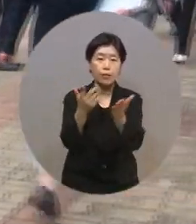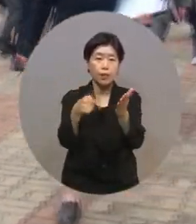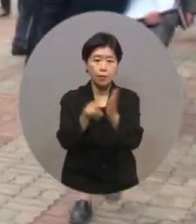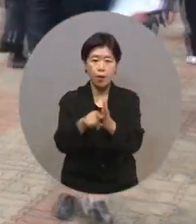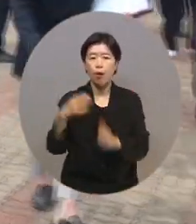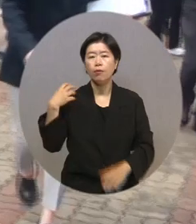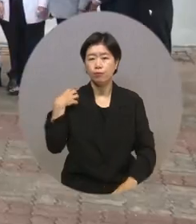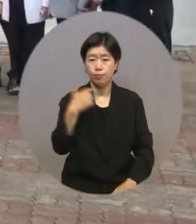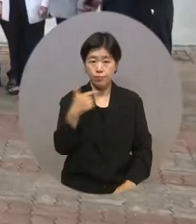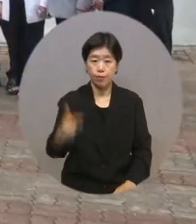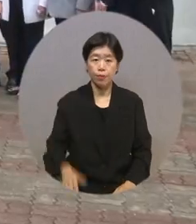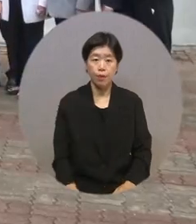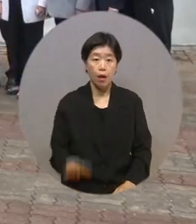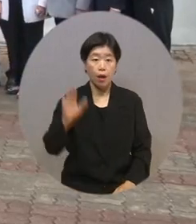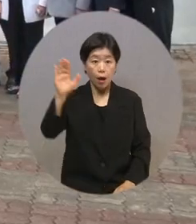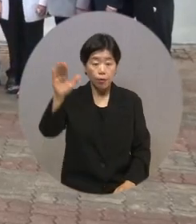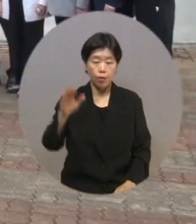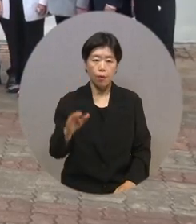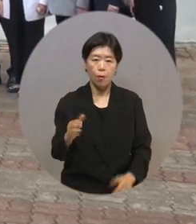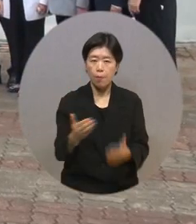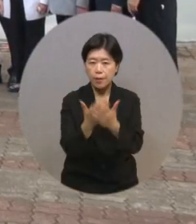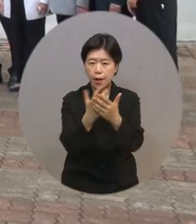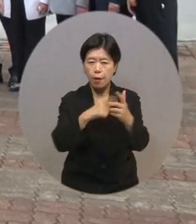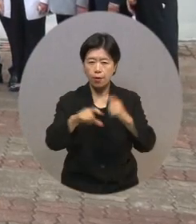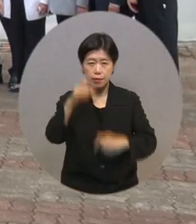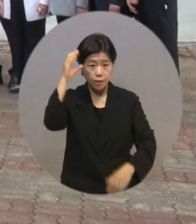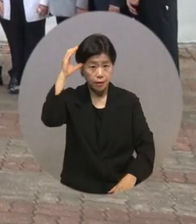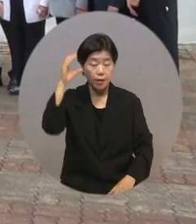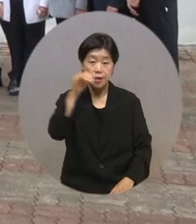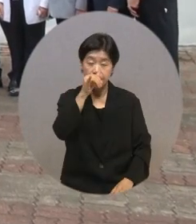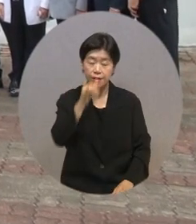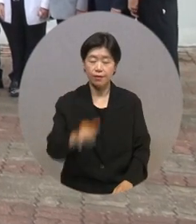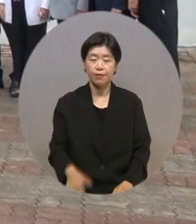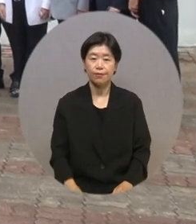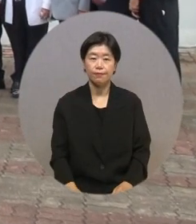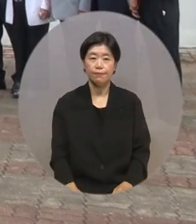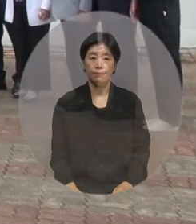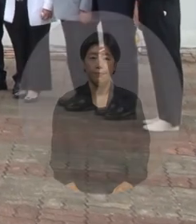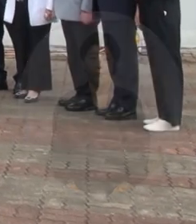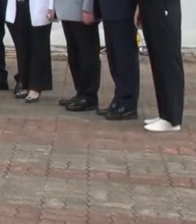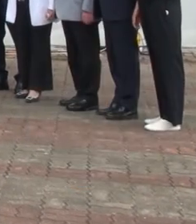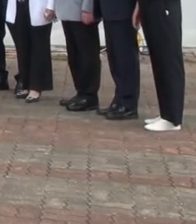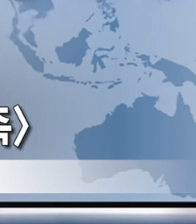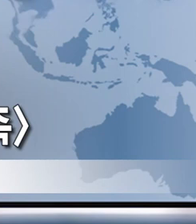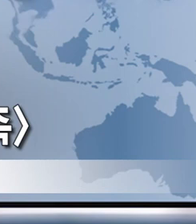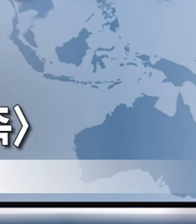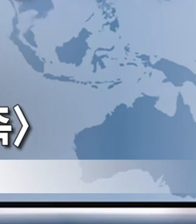경기도 체육 발전에 대한 도민의 기대가 모아지고 있습니다. 복지TV 경기방송 정선입니다.